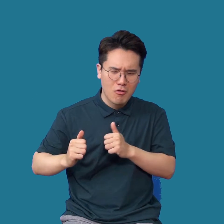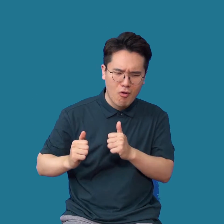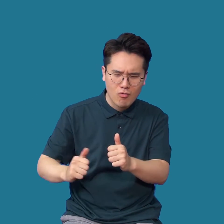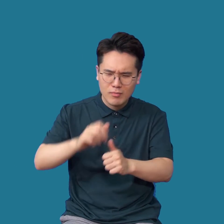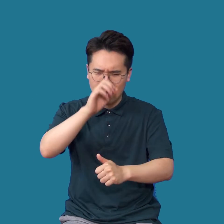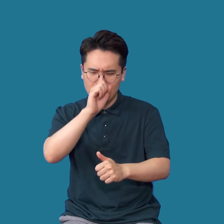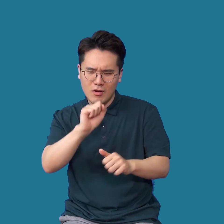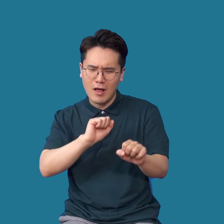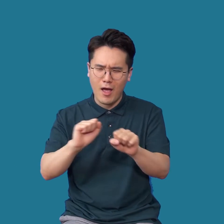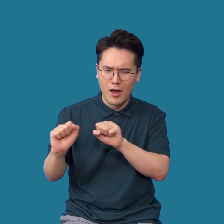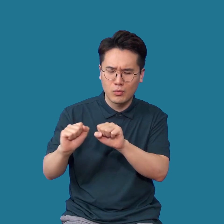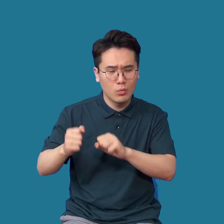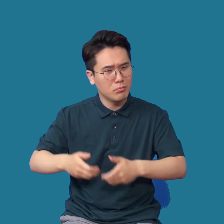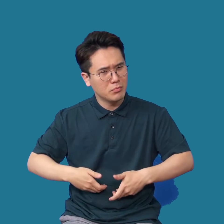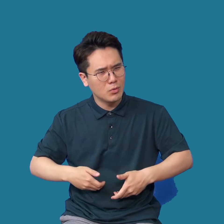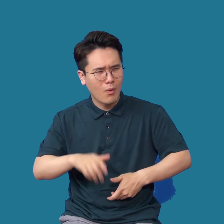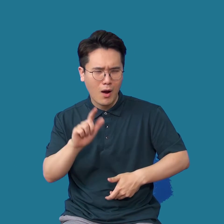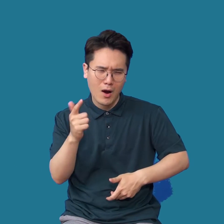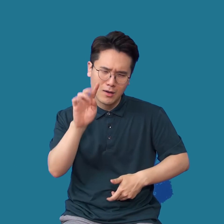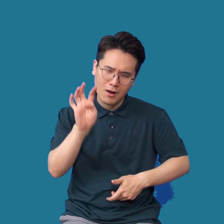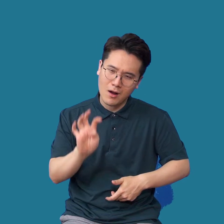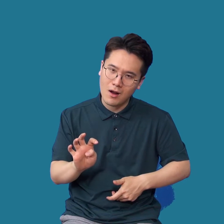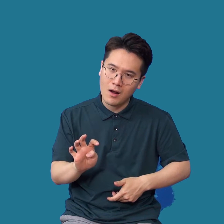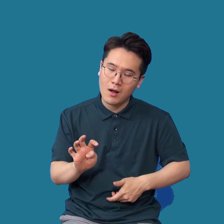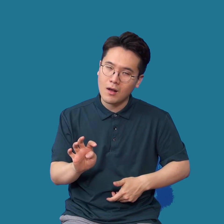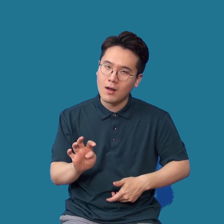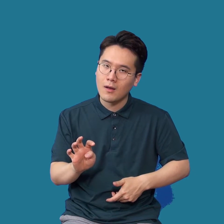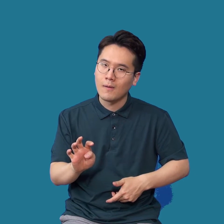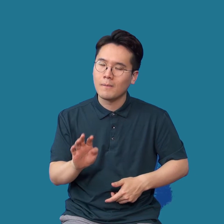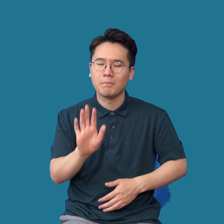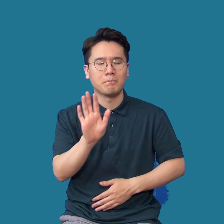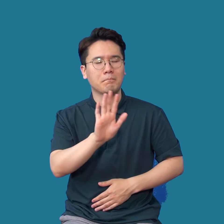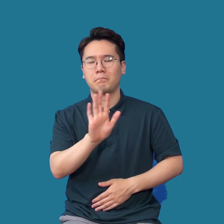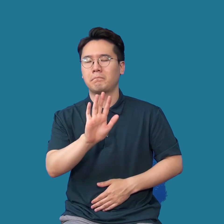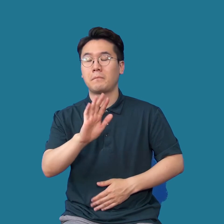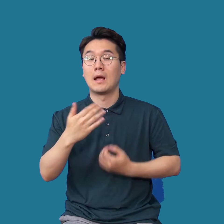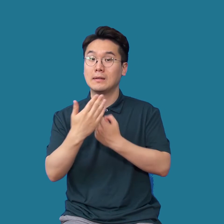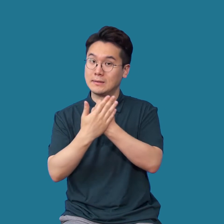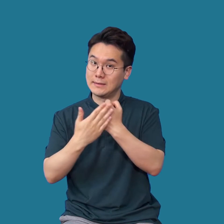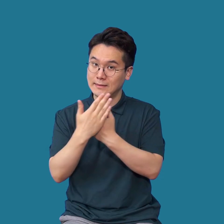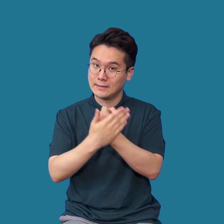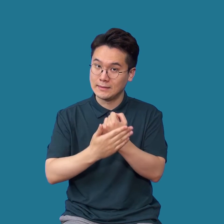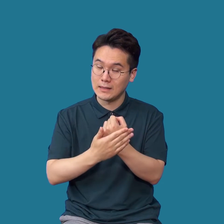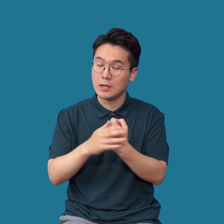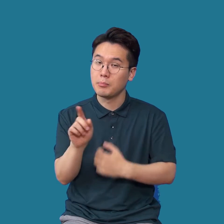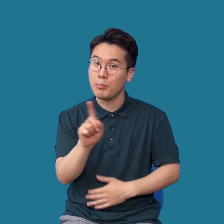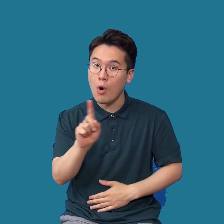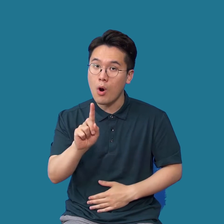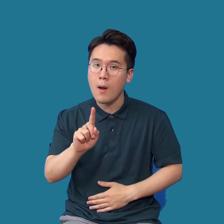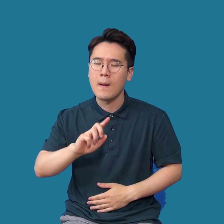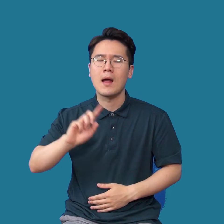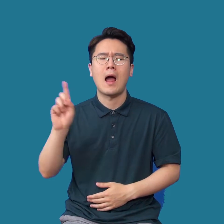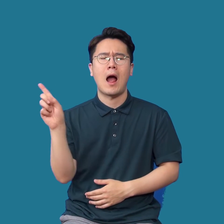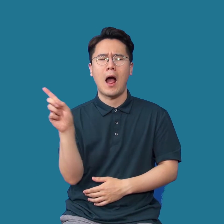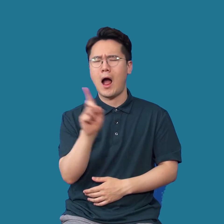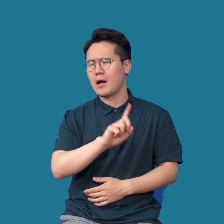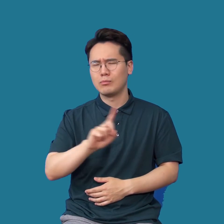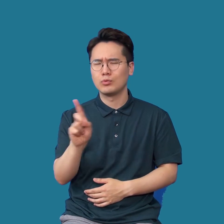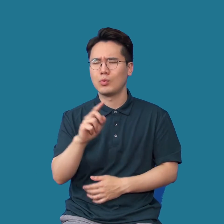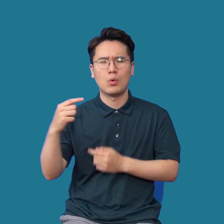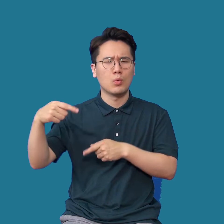그러십니까? 은혜는 본래 아무것도 한 일이 없는 사람이 받는 것입니다.